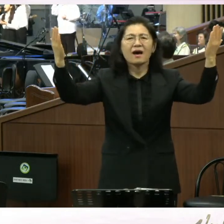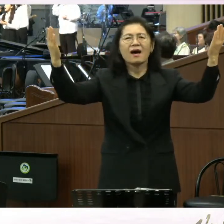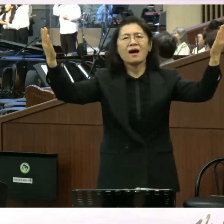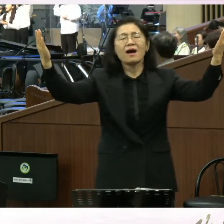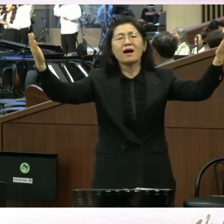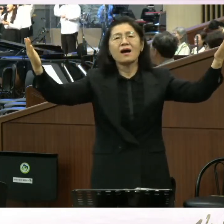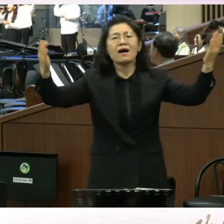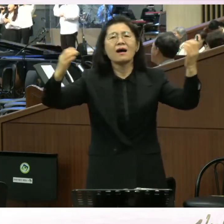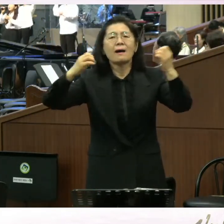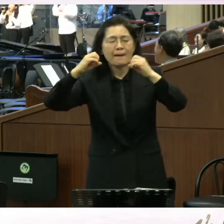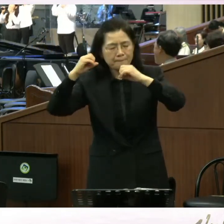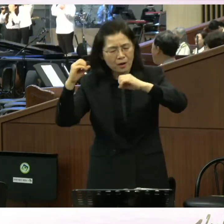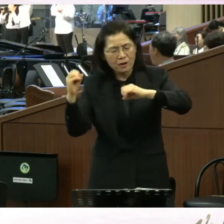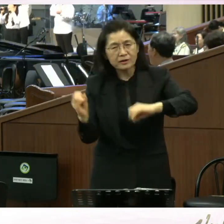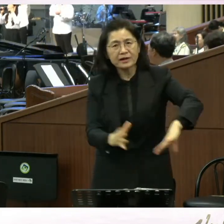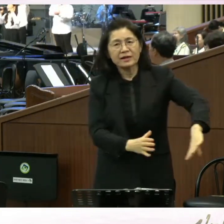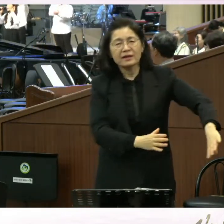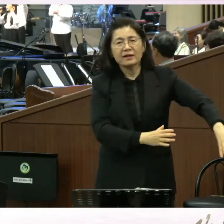고통당하사